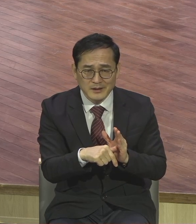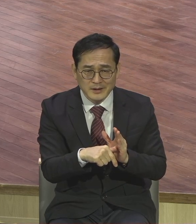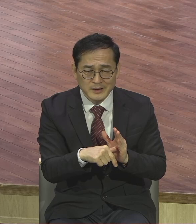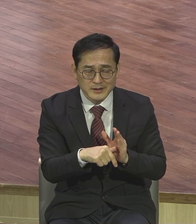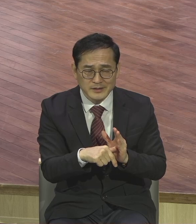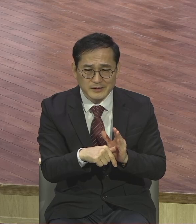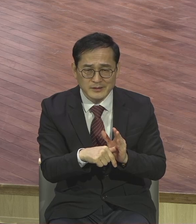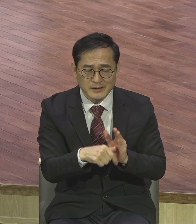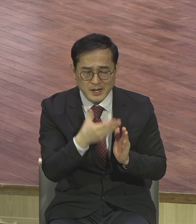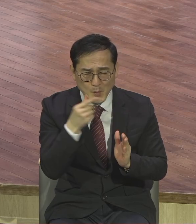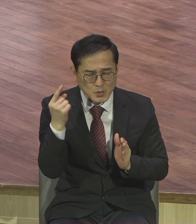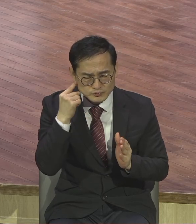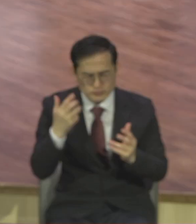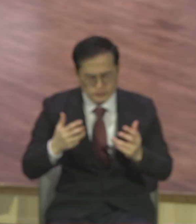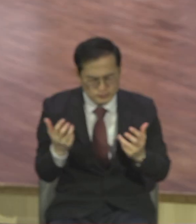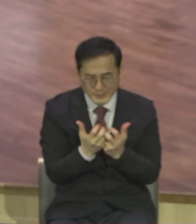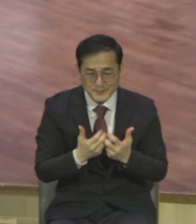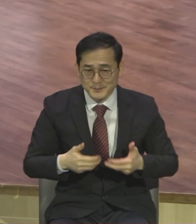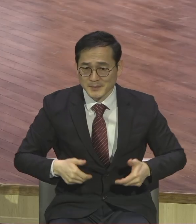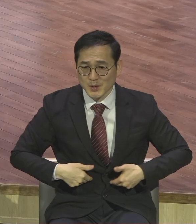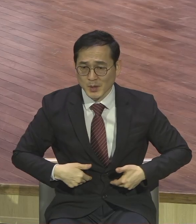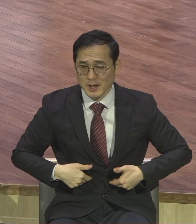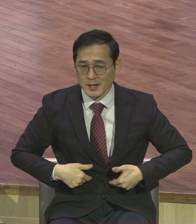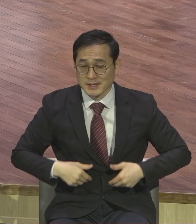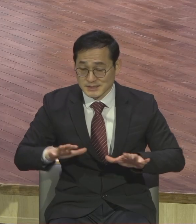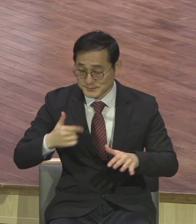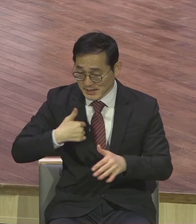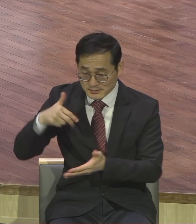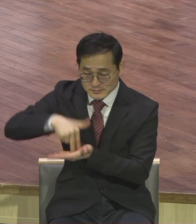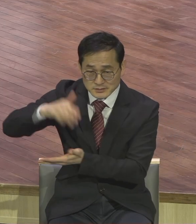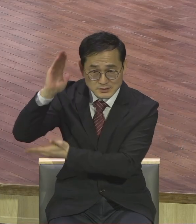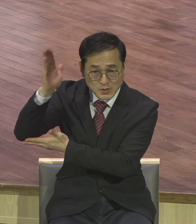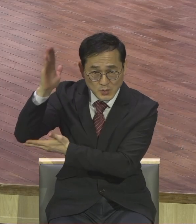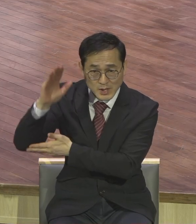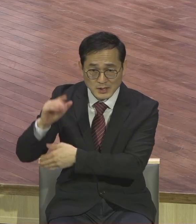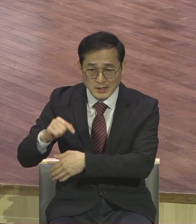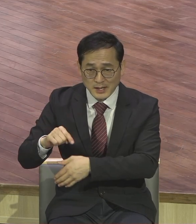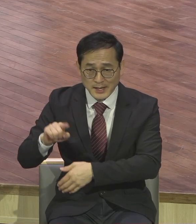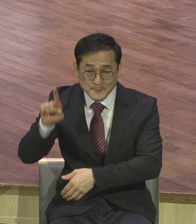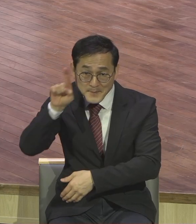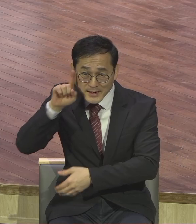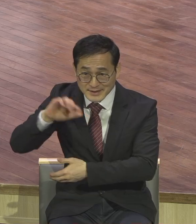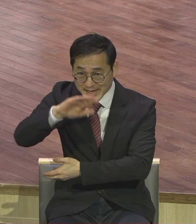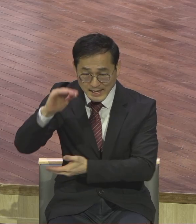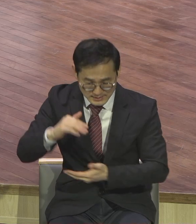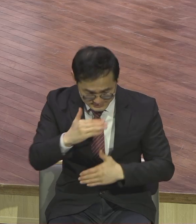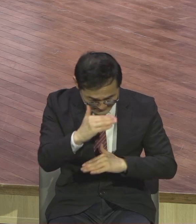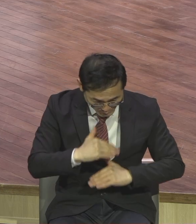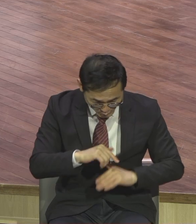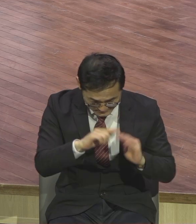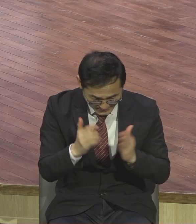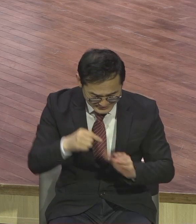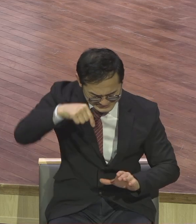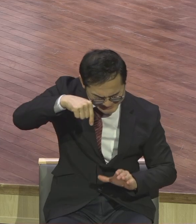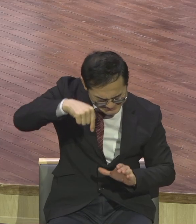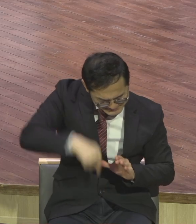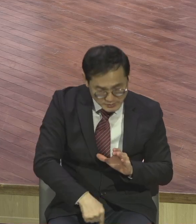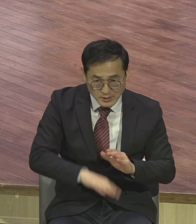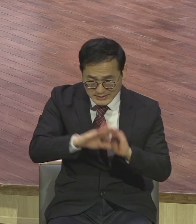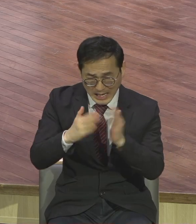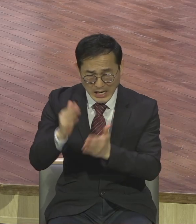목사가 설교를 이렇게 100% 한다 그래도 어떻게 목사가 100%를 할 수 있습니까? 이 본문의 이 깊은